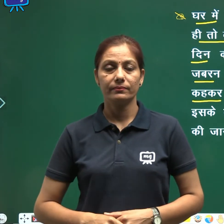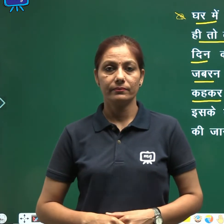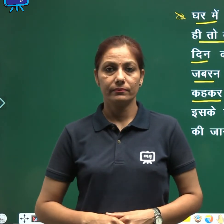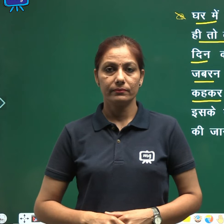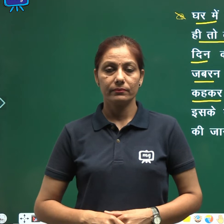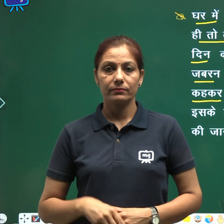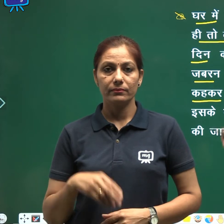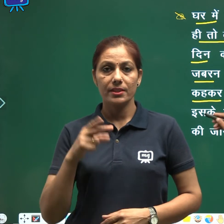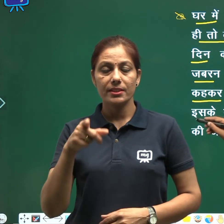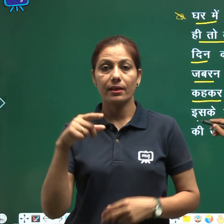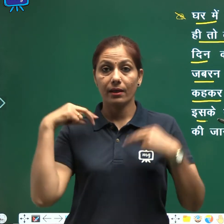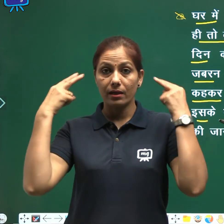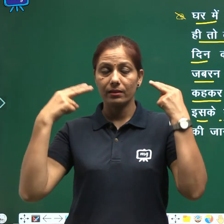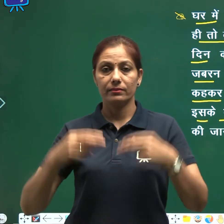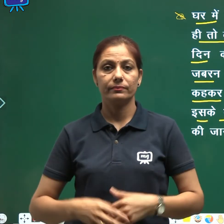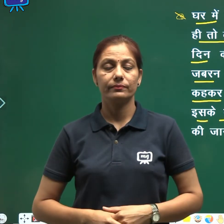इसके कारण